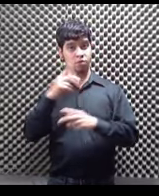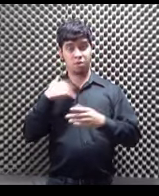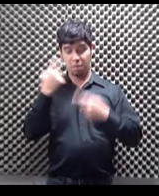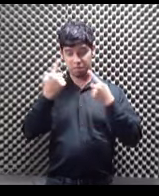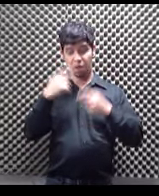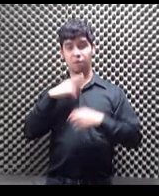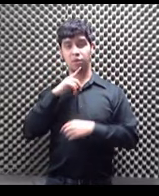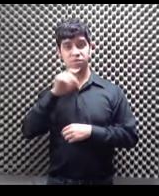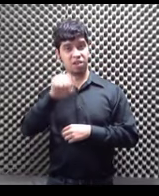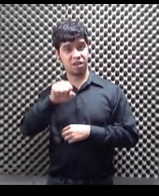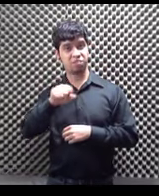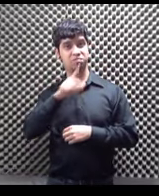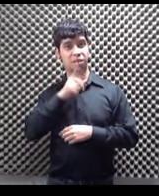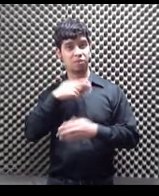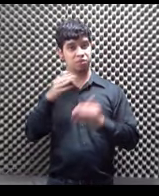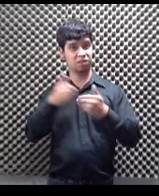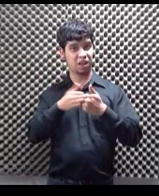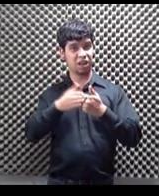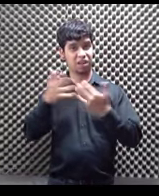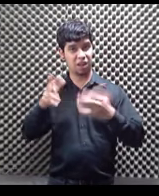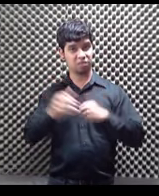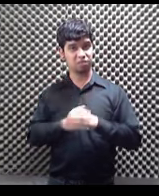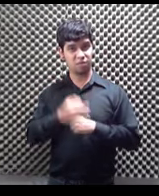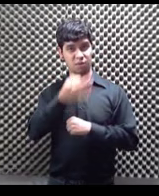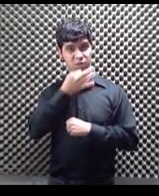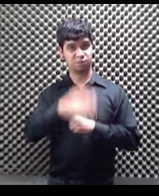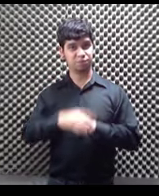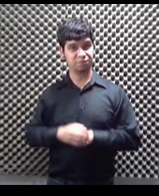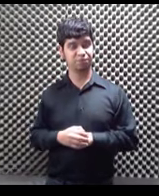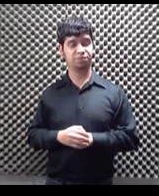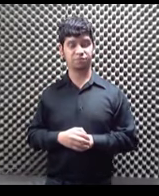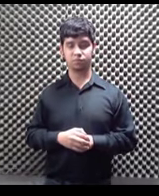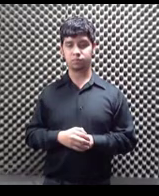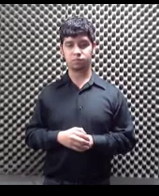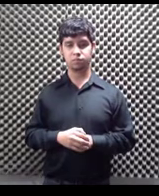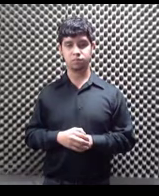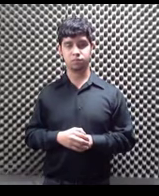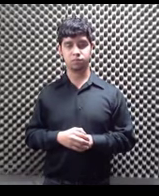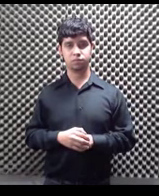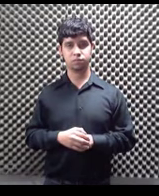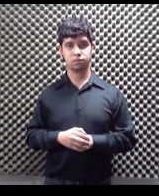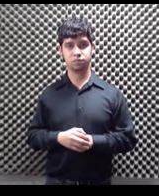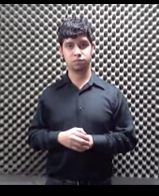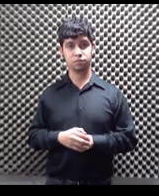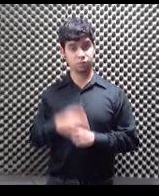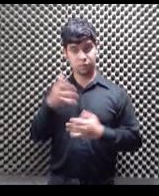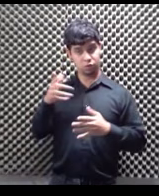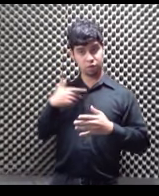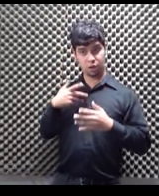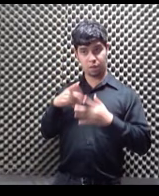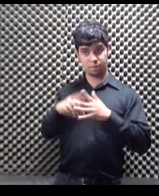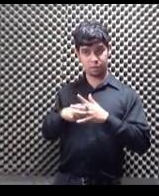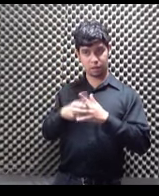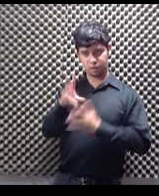Por eso. La revieron por ahí mismo. Ay, virgen. Y entonces esto va ya mismo ahora el 7,